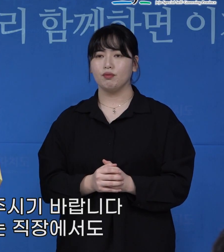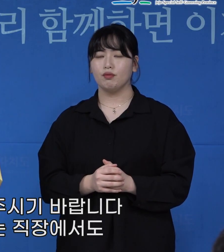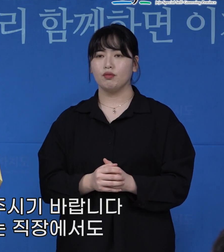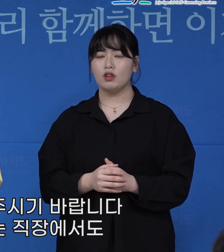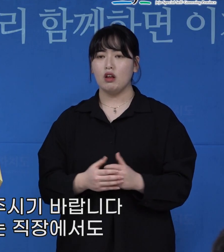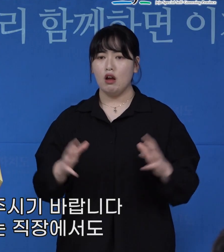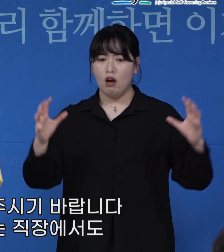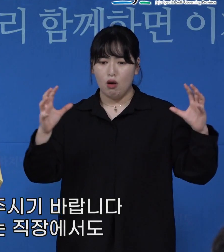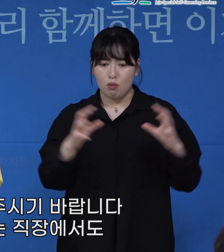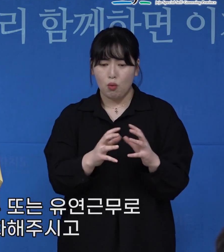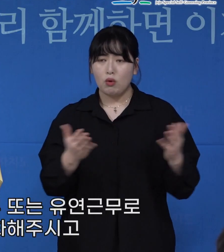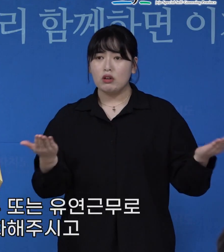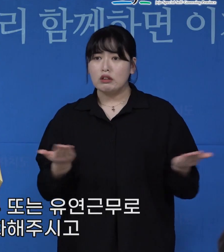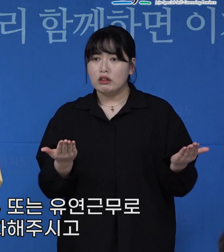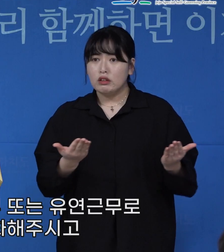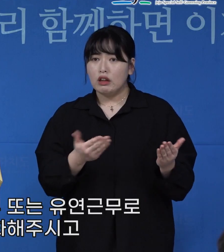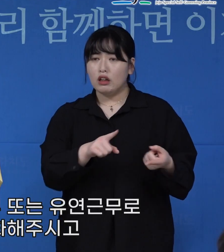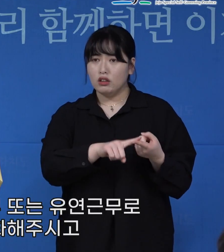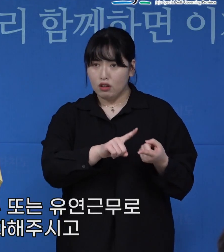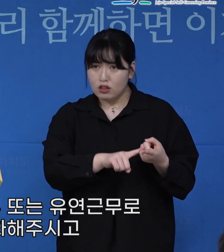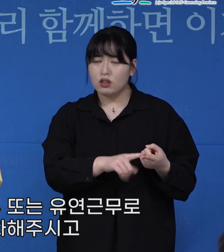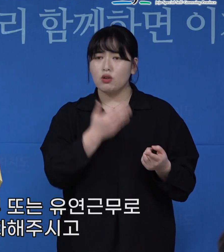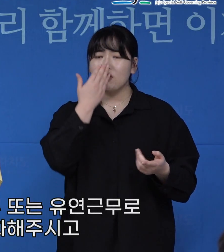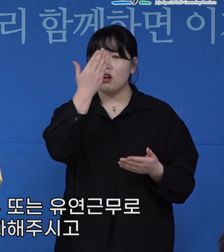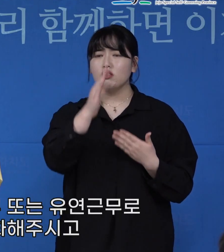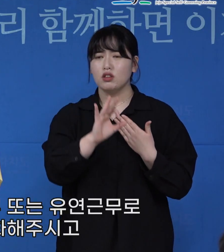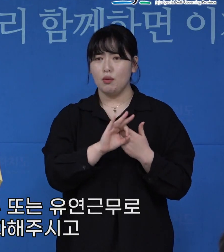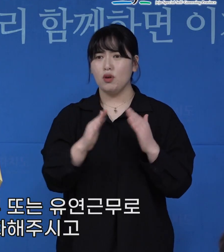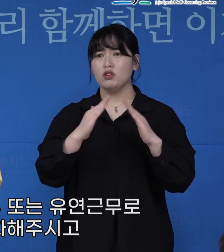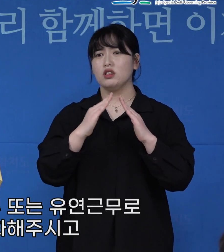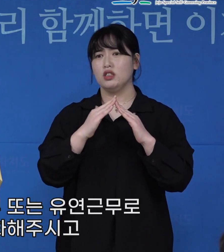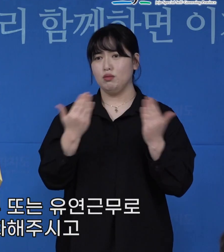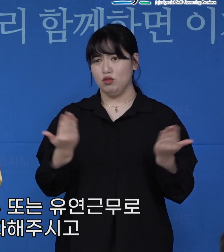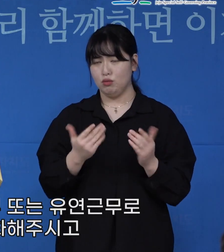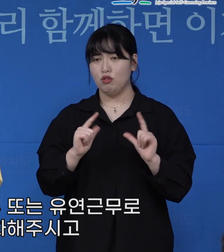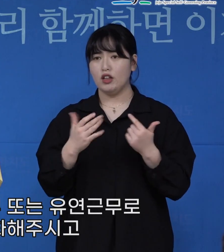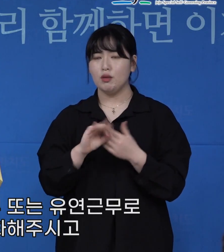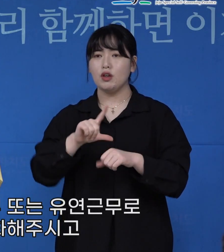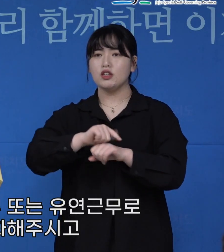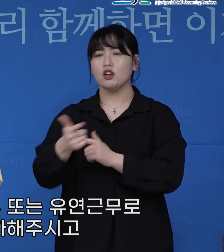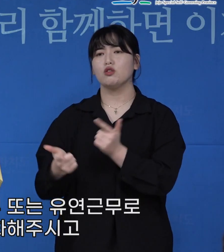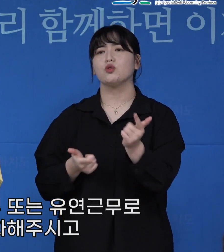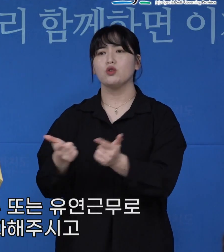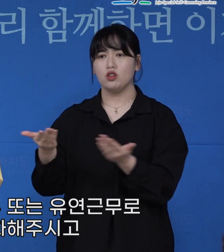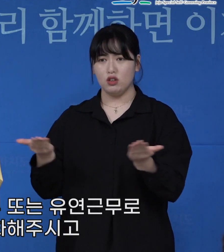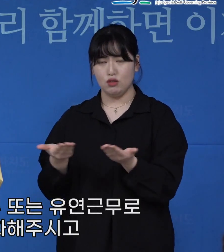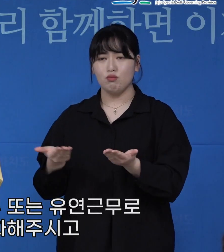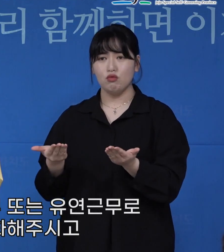집단 근무를 하는 직장에서도 가급적이면 재택근무 또는 유연근무로